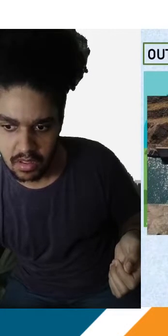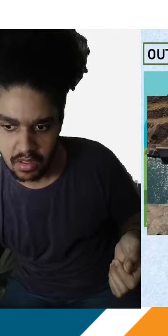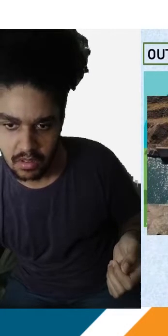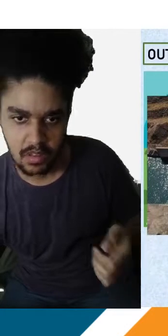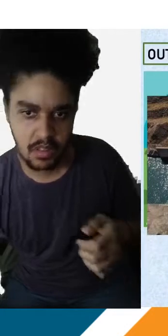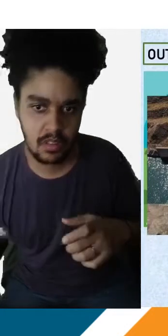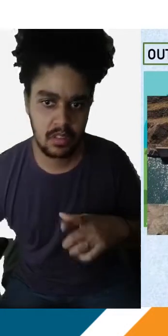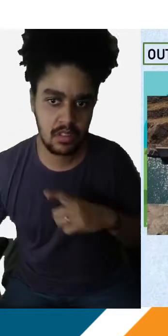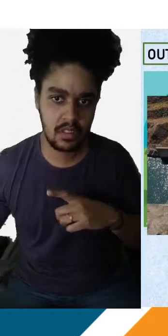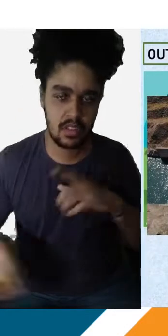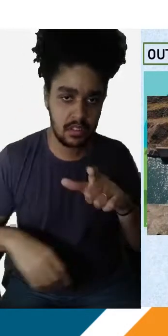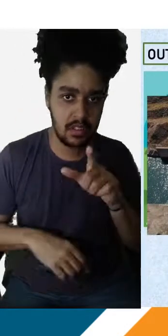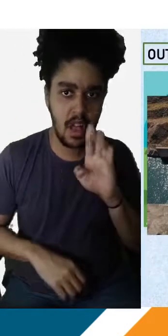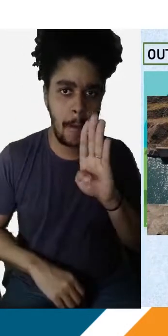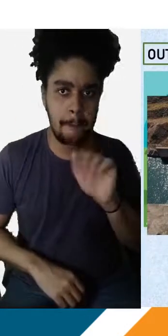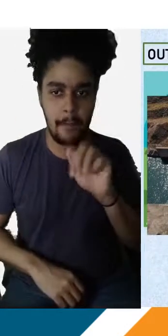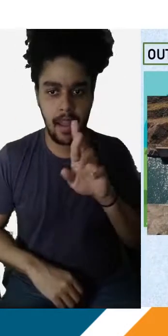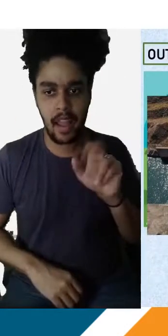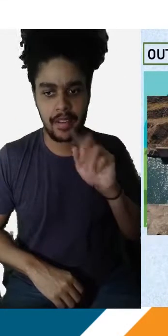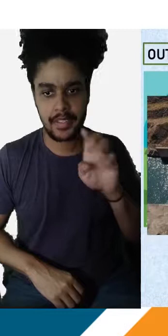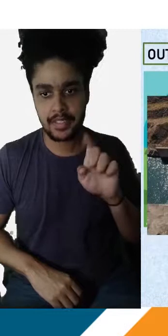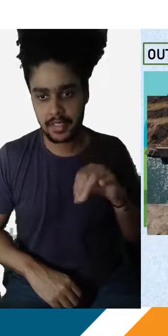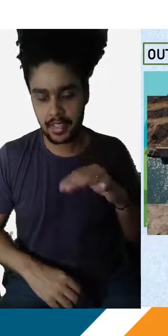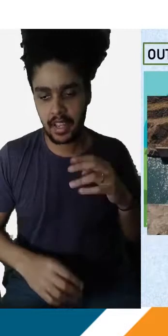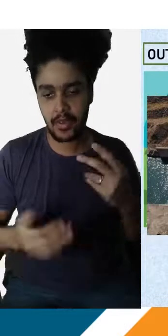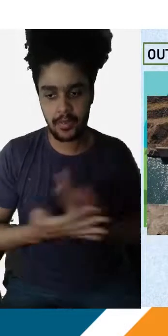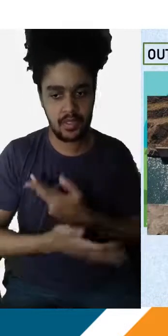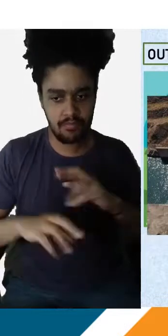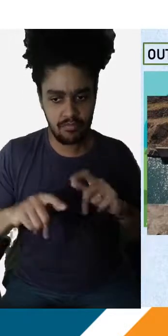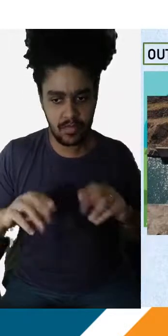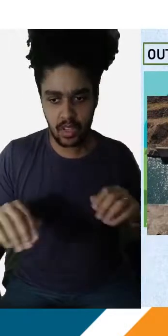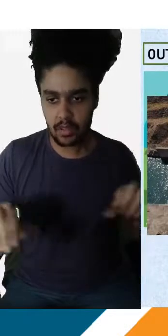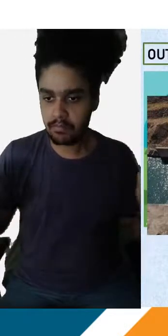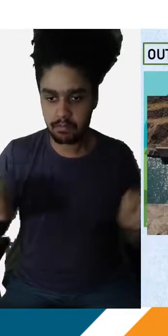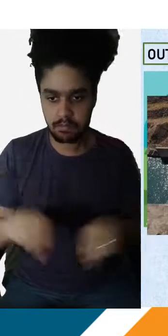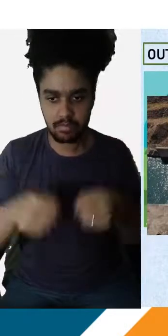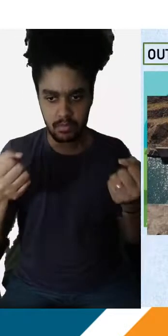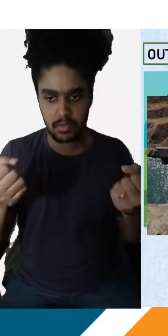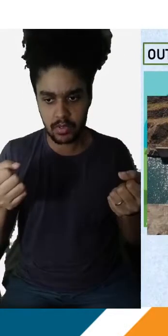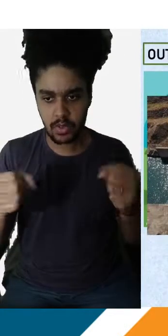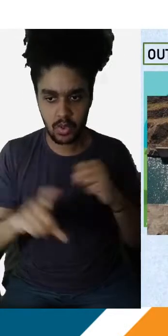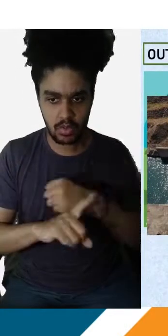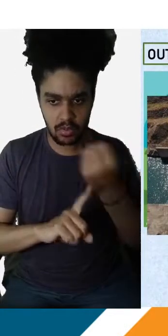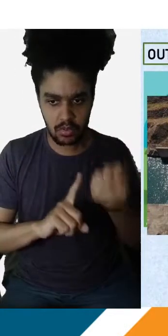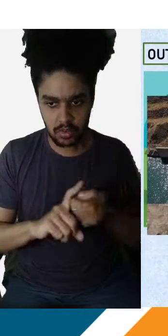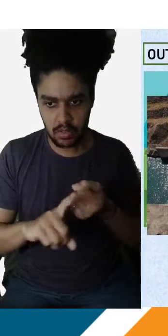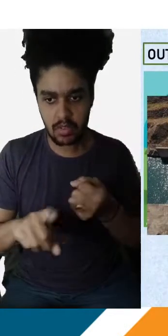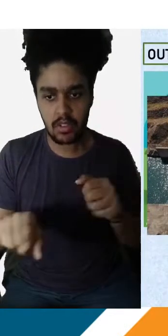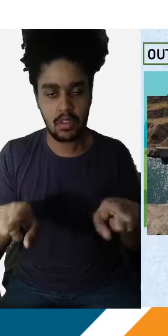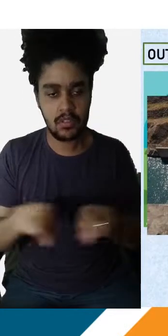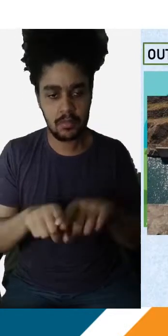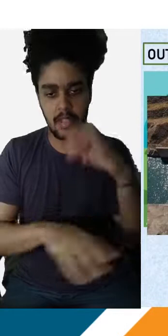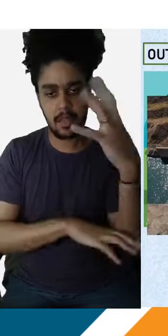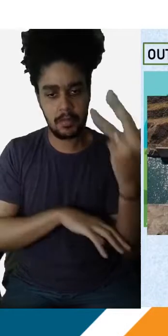daqui, a gente causa uma série de impactos, desde impactos sociais e impactos ambientais. Impactos ambientais,